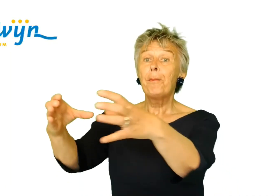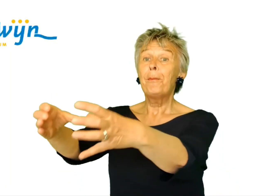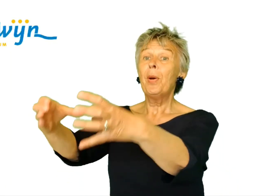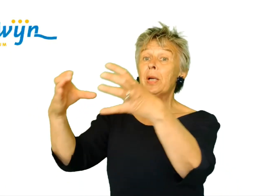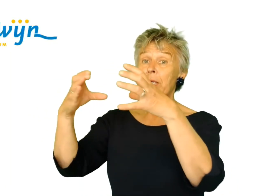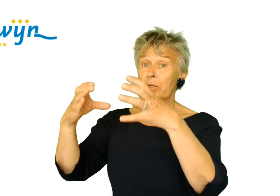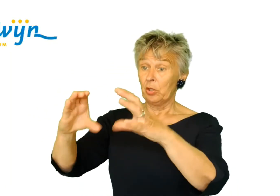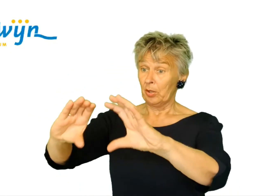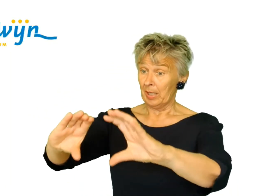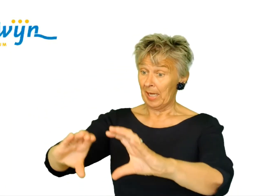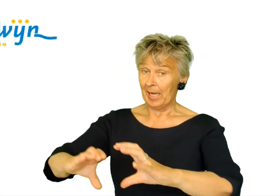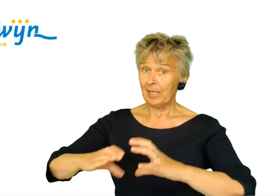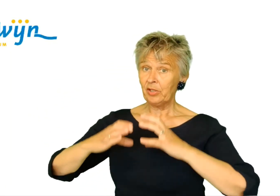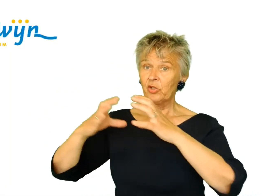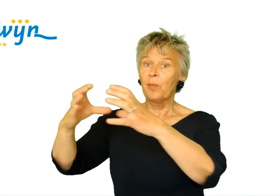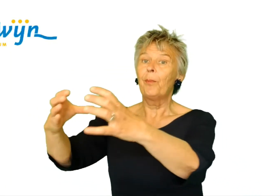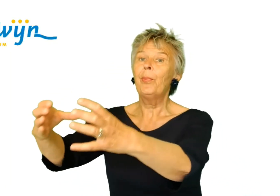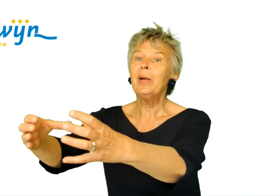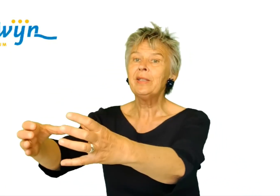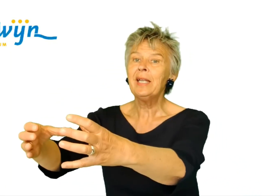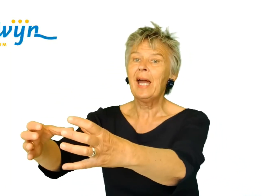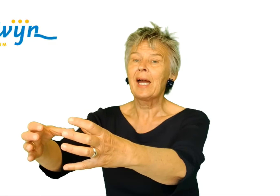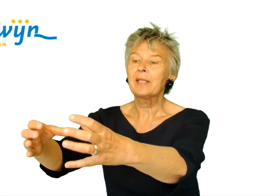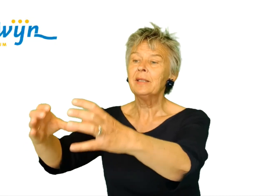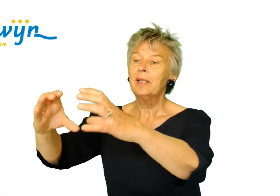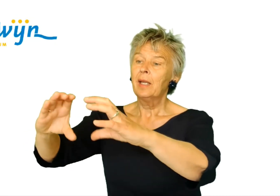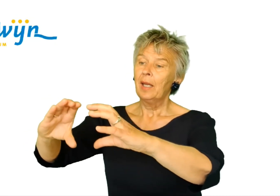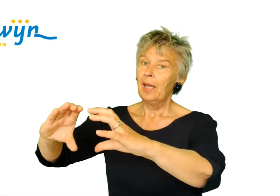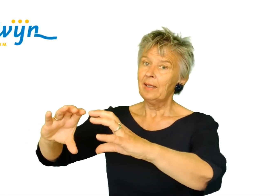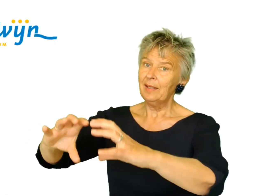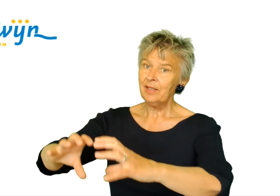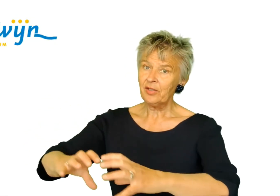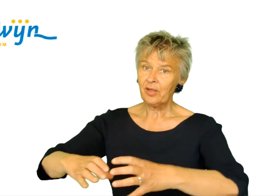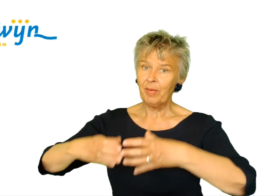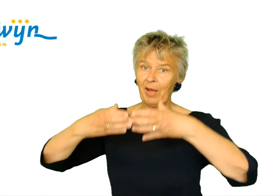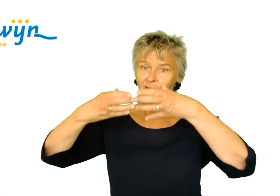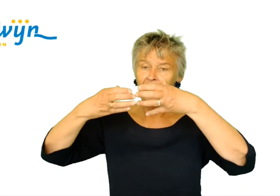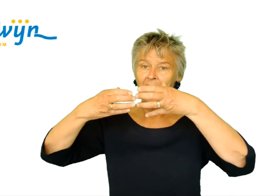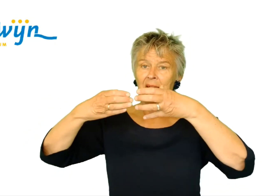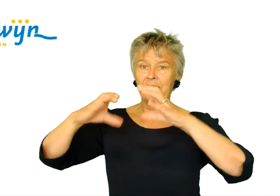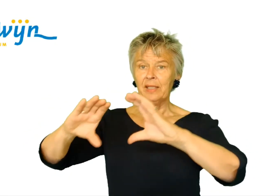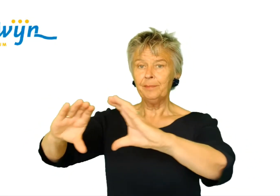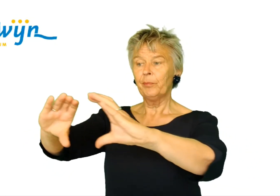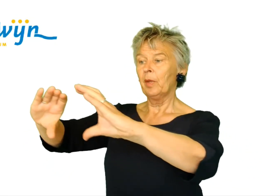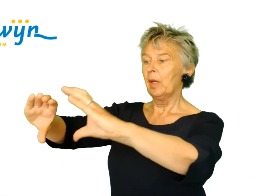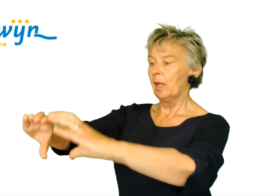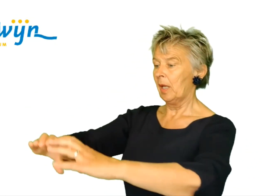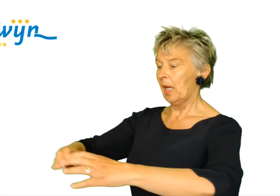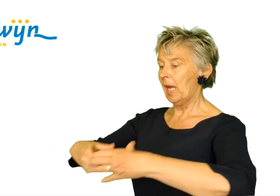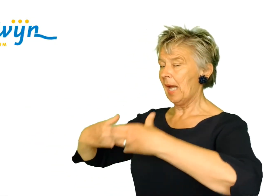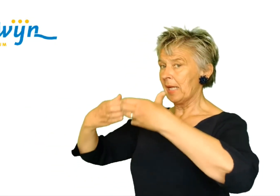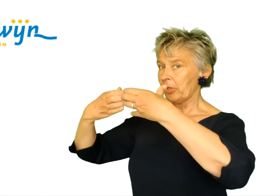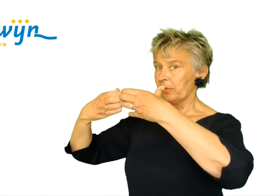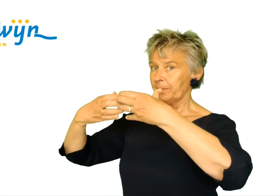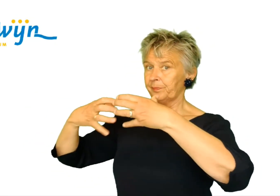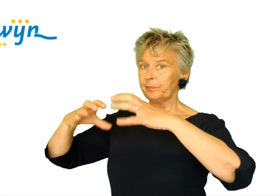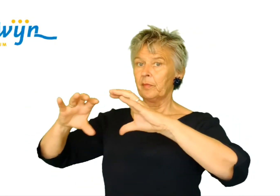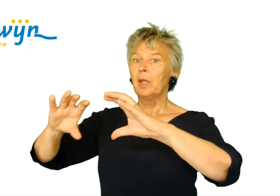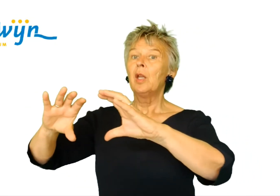gaan. Pak je laarzen, dus je pakt die laarzen. En dit is het gebaar van laarzen, hè? Laarzen.